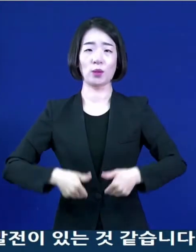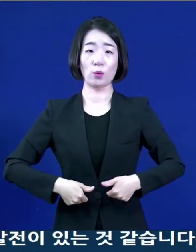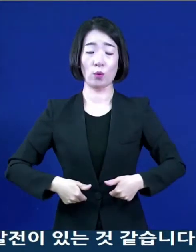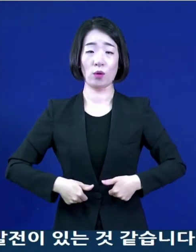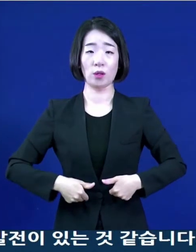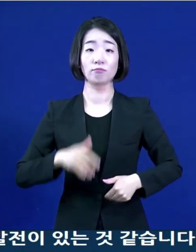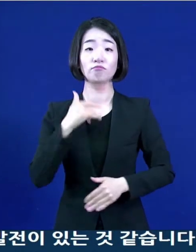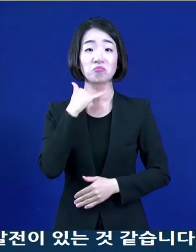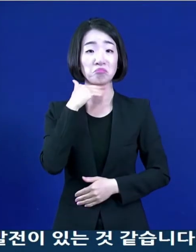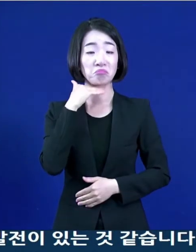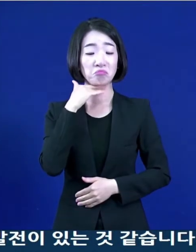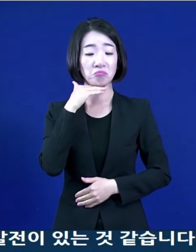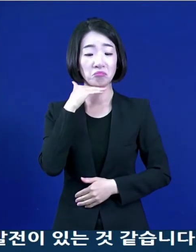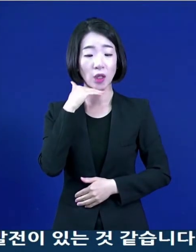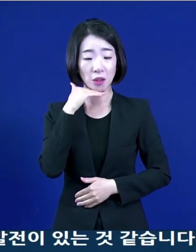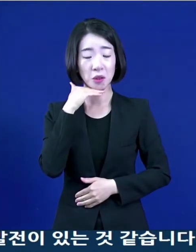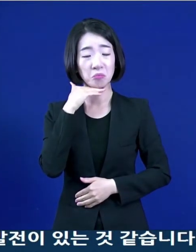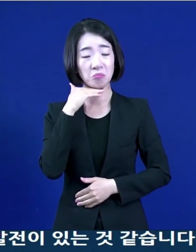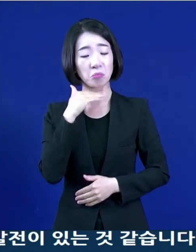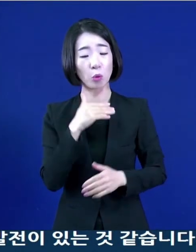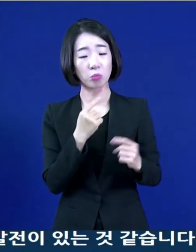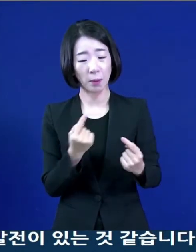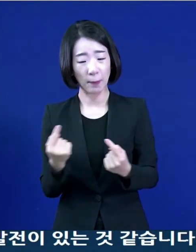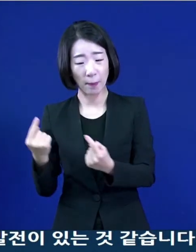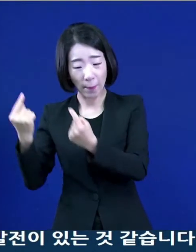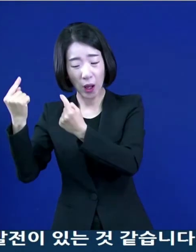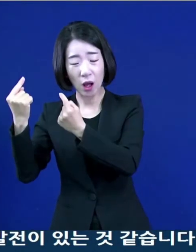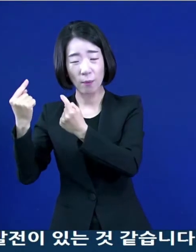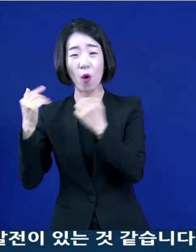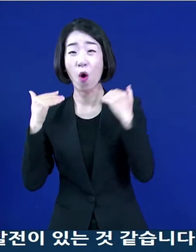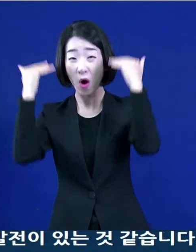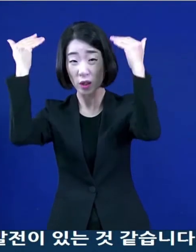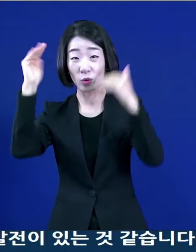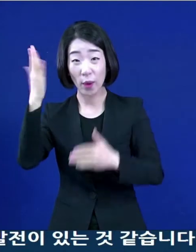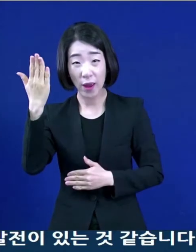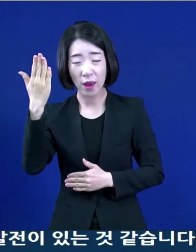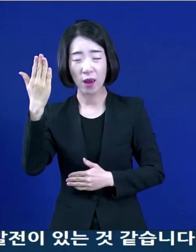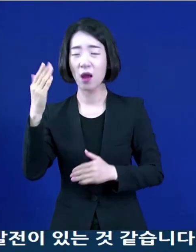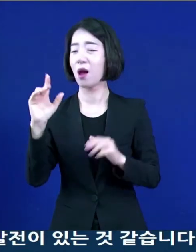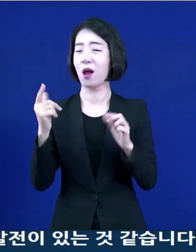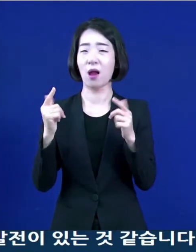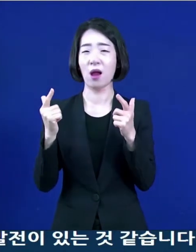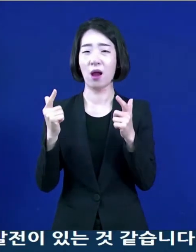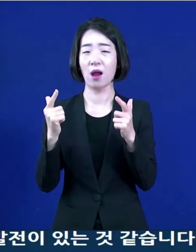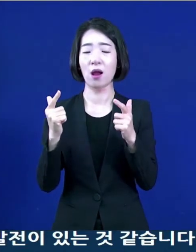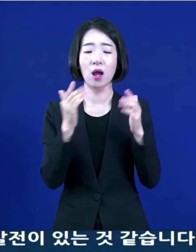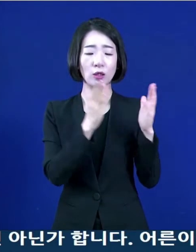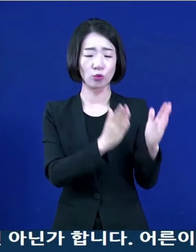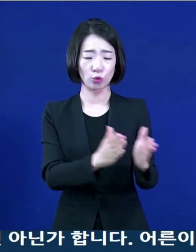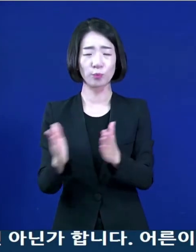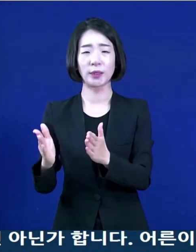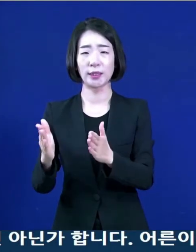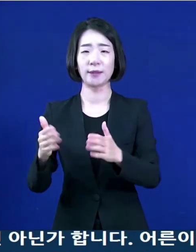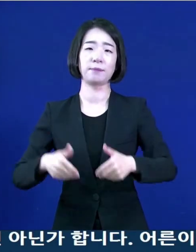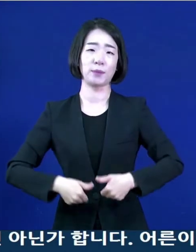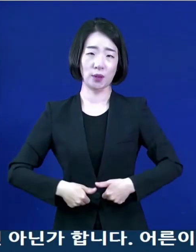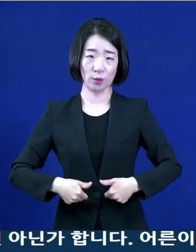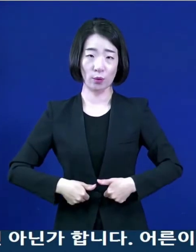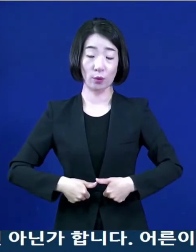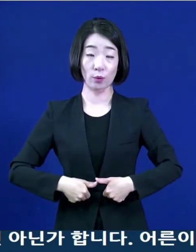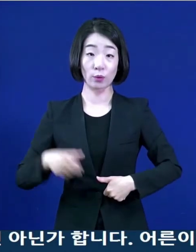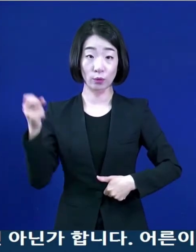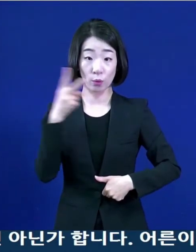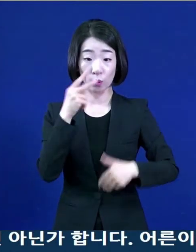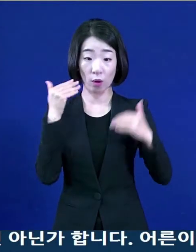차서 때가 되면 어른이 되는데 결코 어른이 준비 없이 배움 없이 될 수 있는